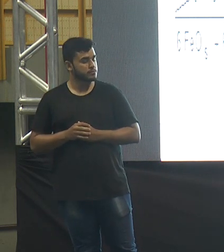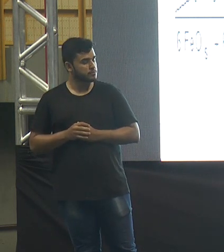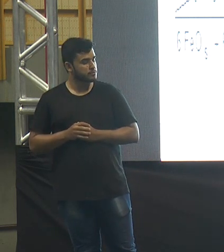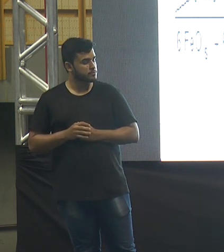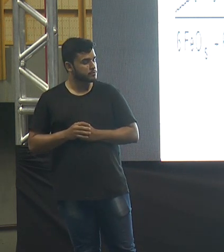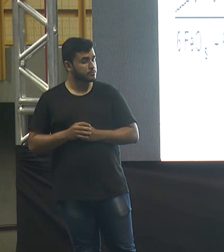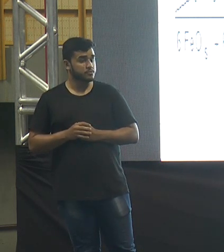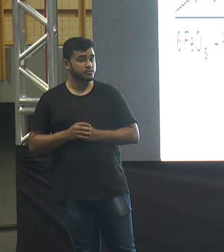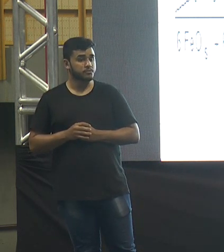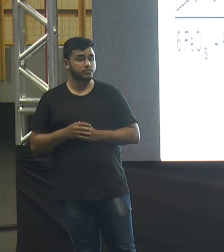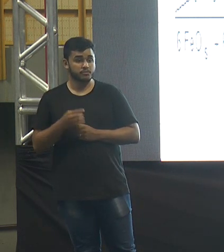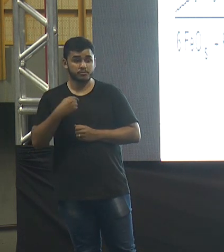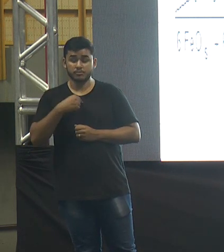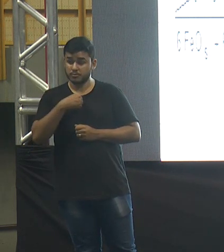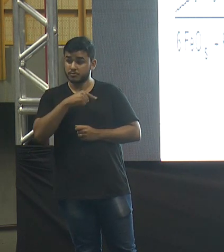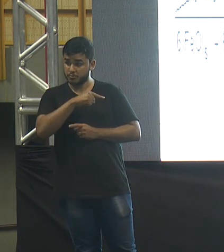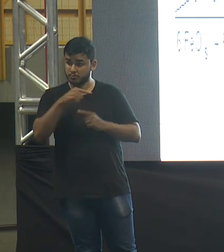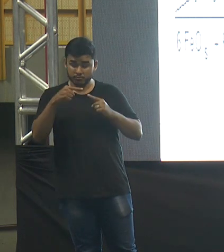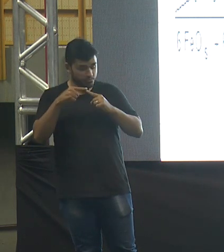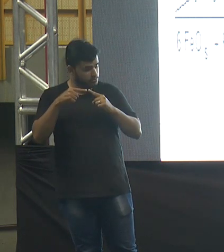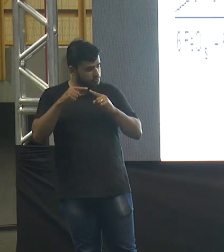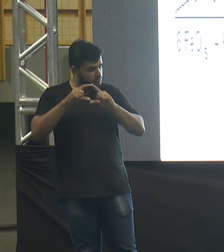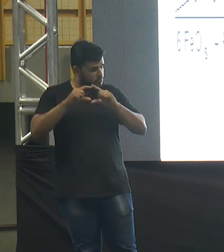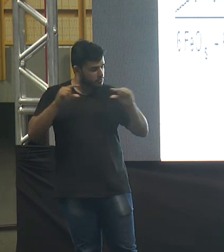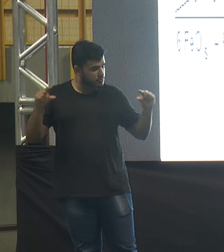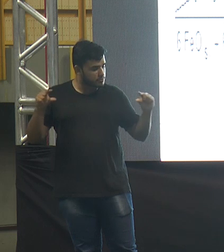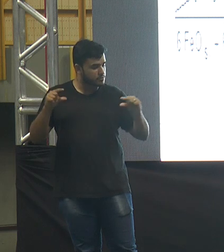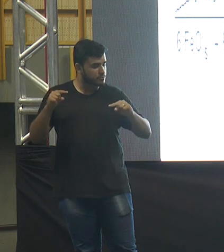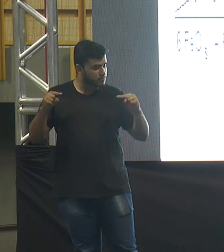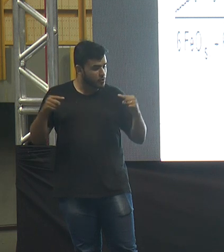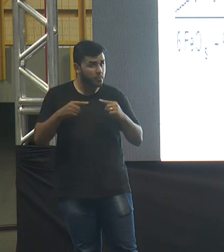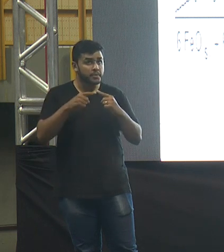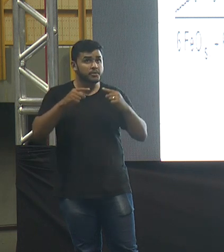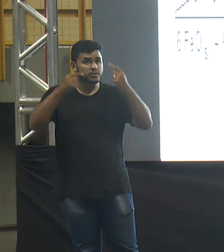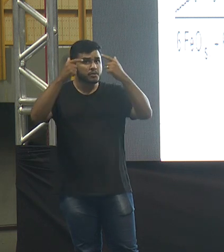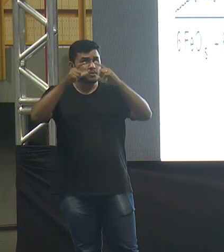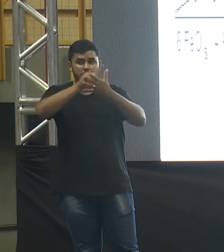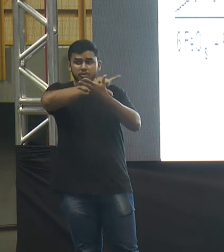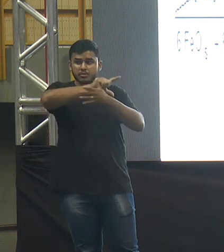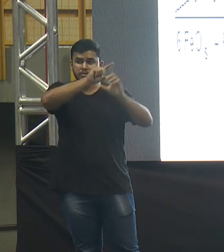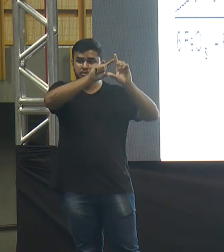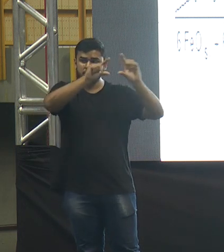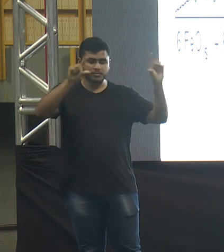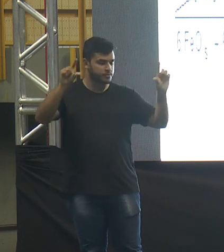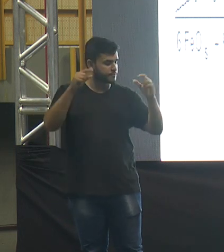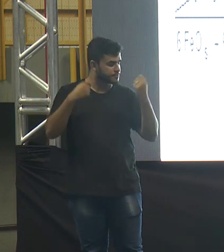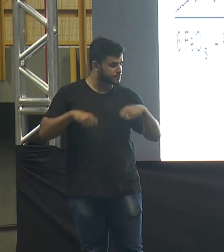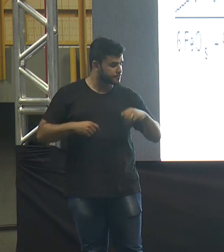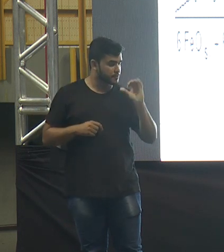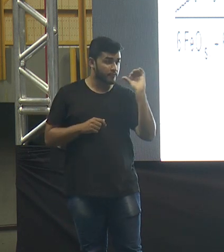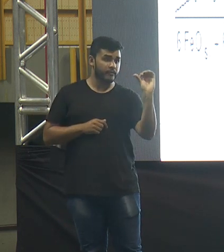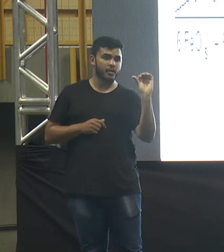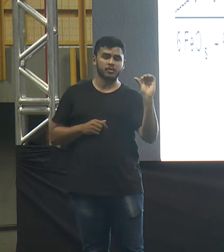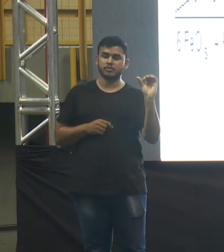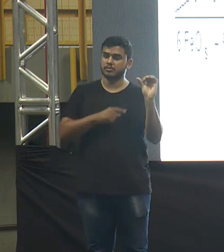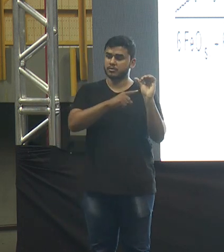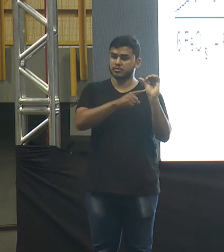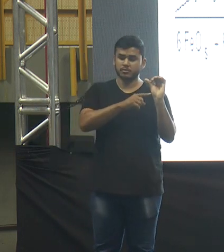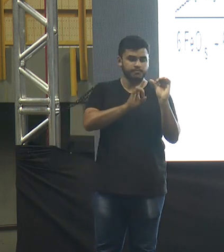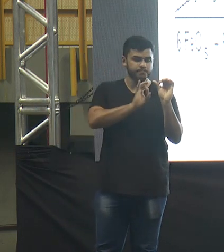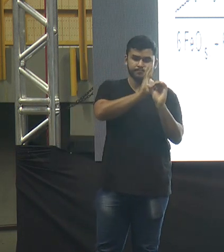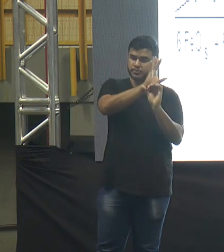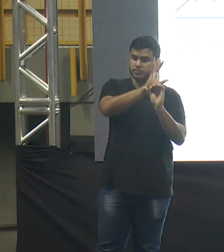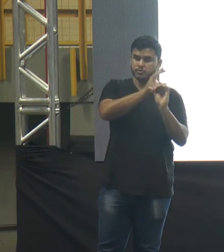obtive. Essa é a reação que eu desejo? Não, porque em todos eles tem um 6 na frente. E eu não quero esse